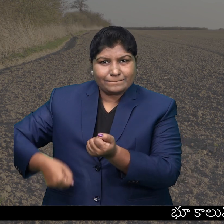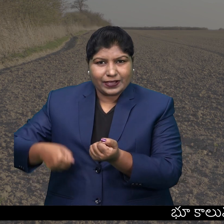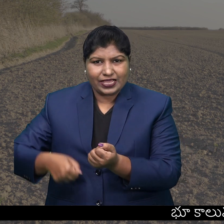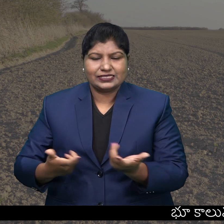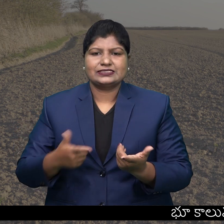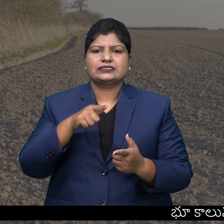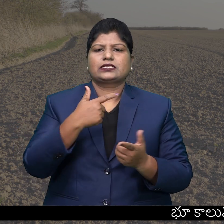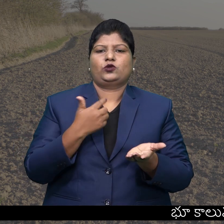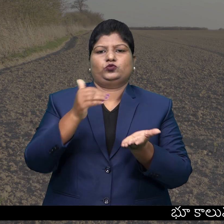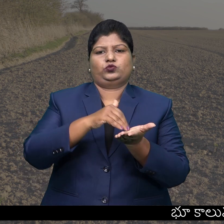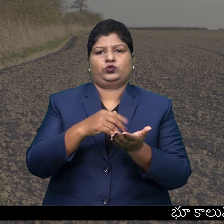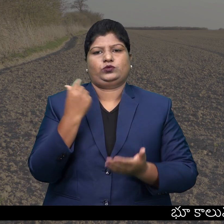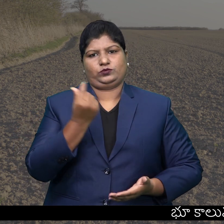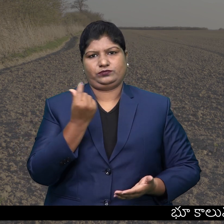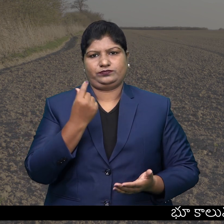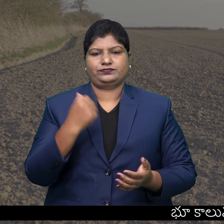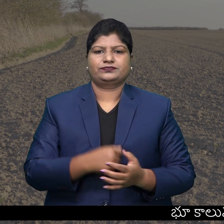భూ కాలుష్యం ఏర్పడుతోంది.